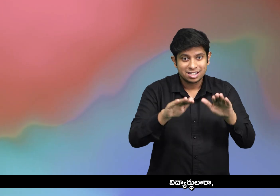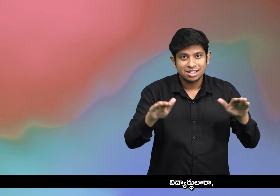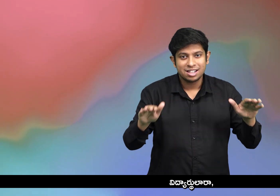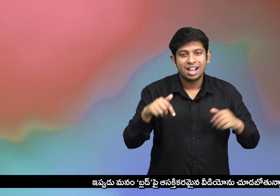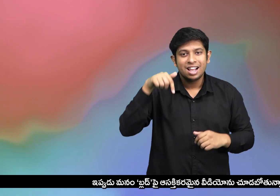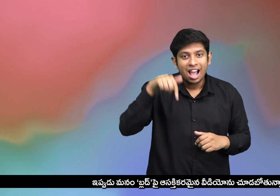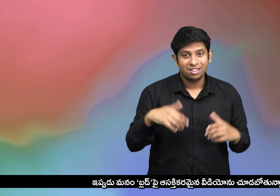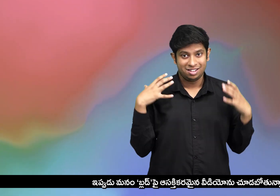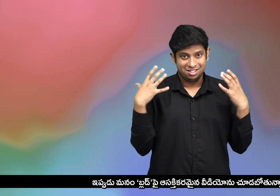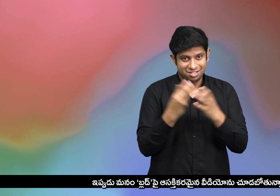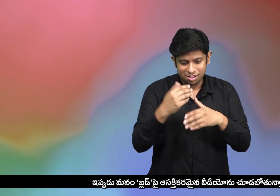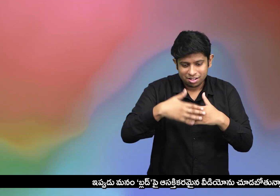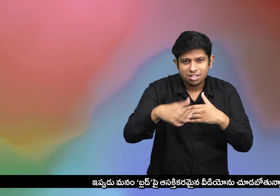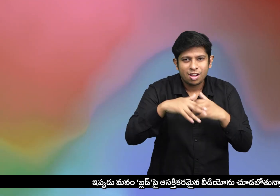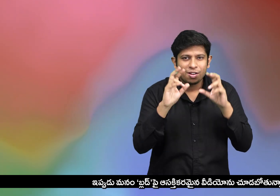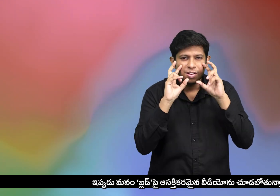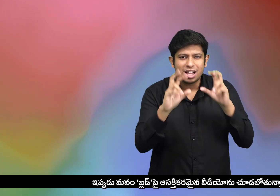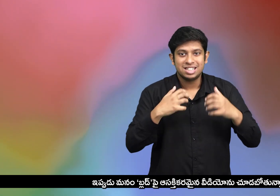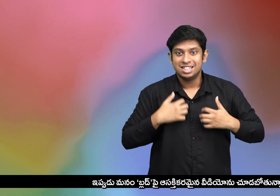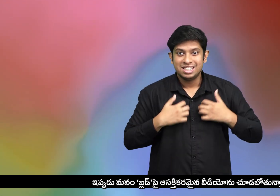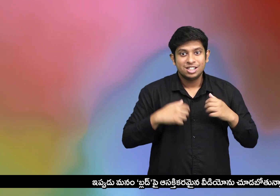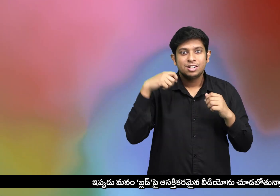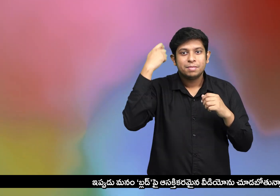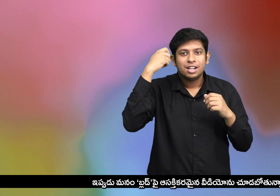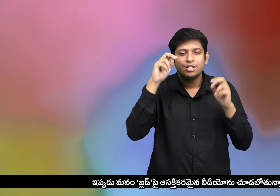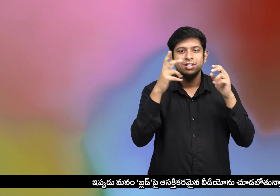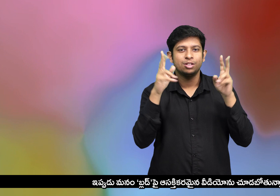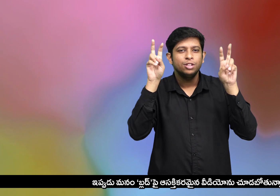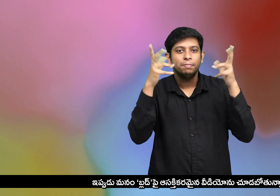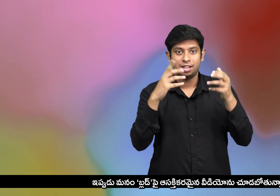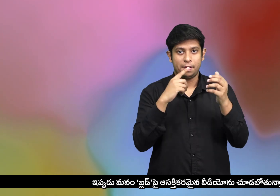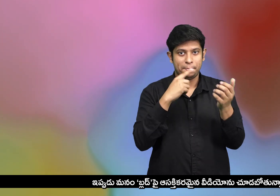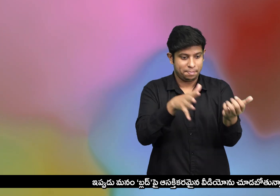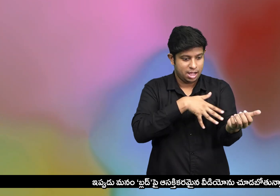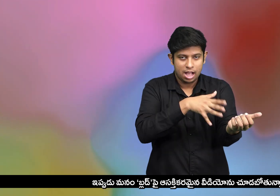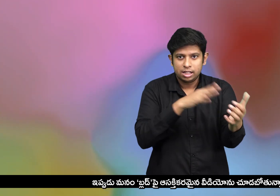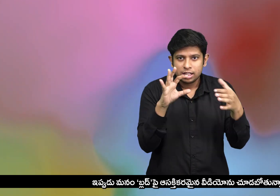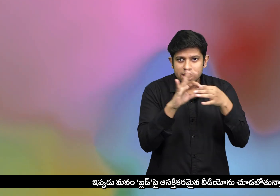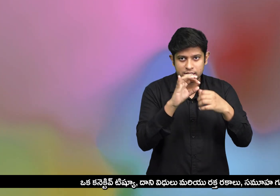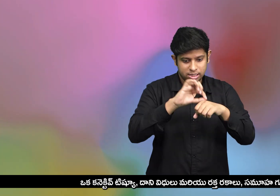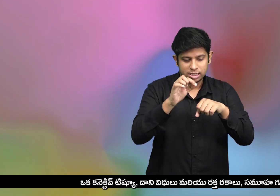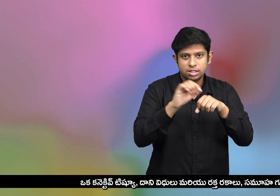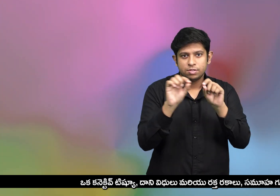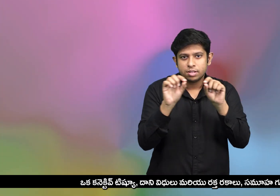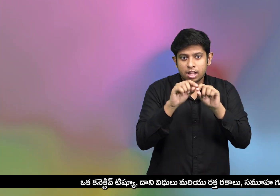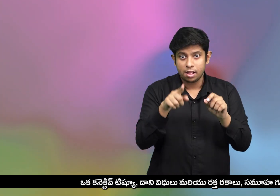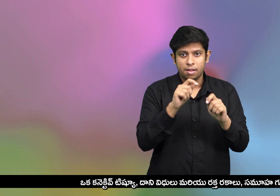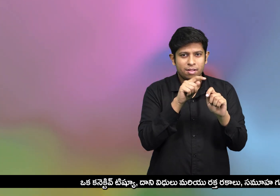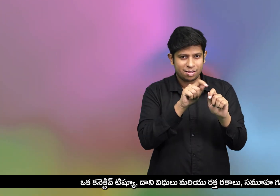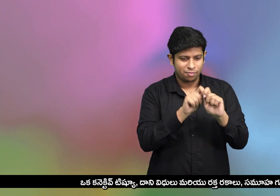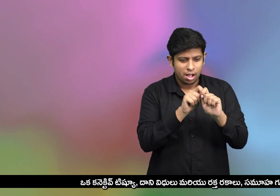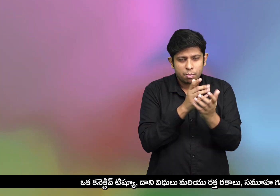విద్యార్థులారా, ఇప్పుడు మనం బ్లడ్ పై ఆసక్తికరమైన వీడియోను చూడబోతున్నాం. ఒక కనెక్టివ్